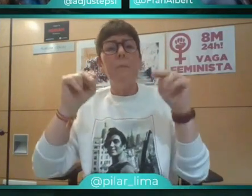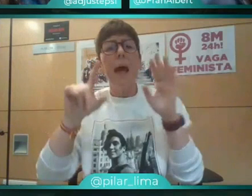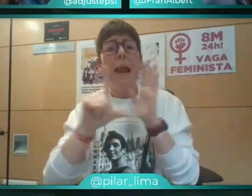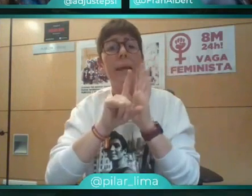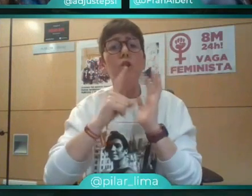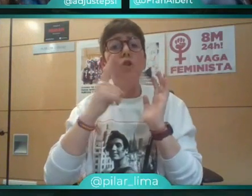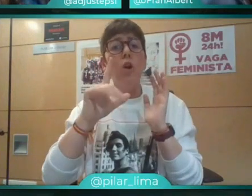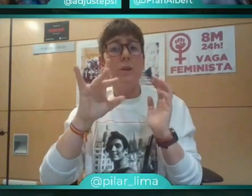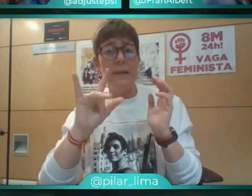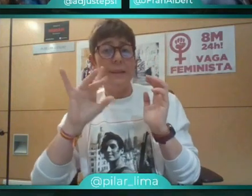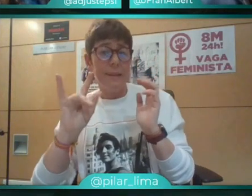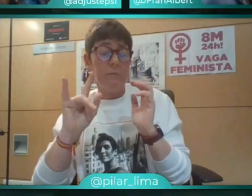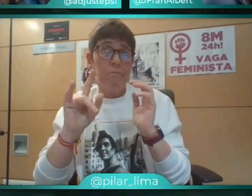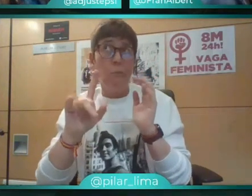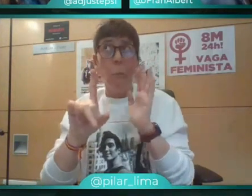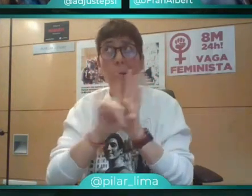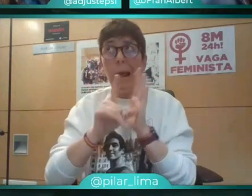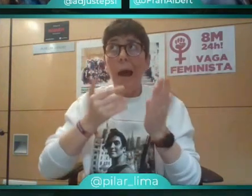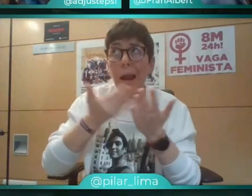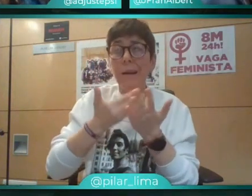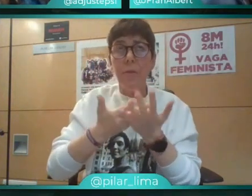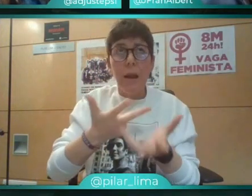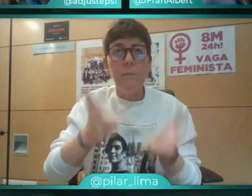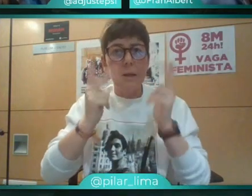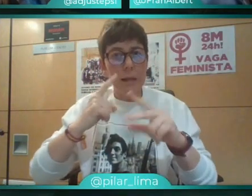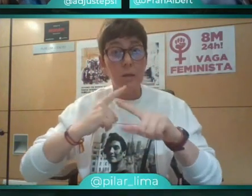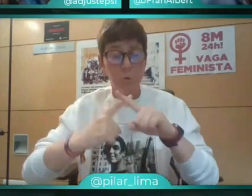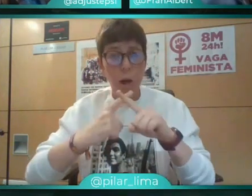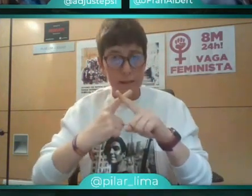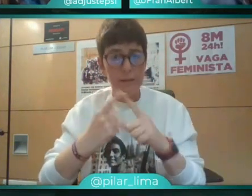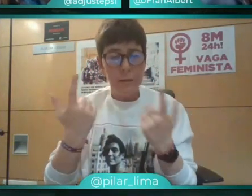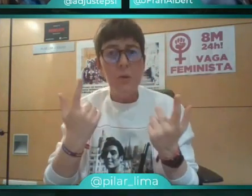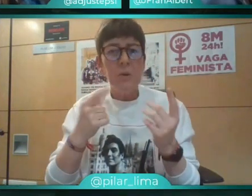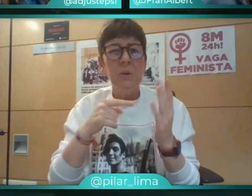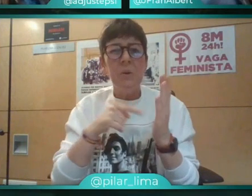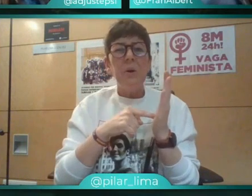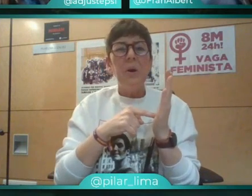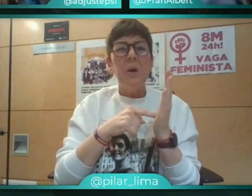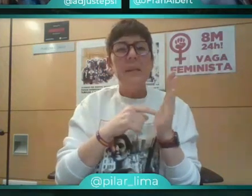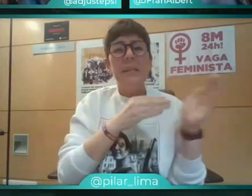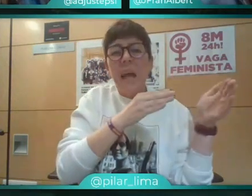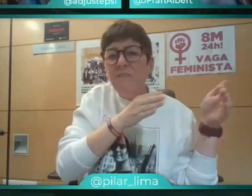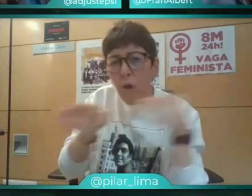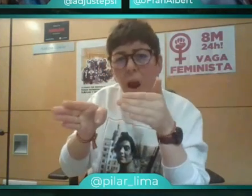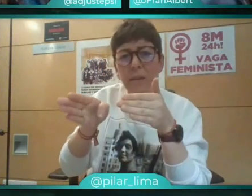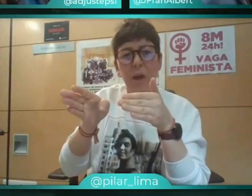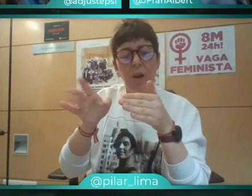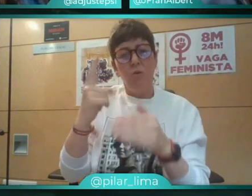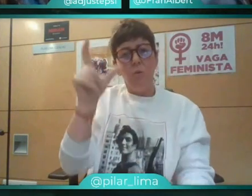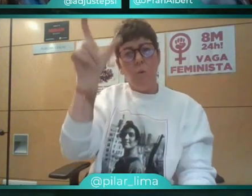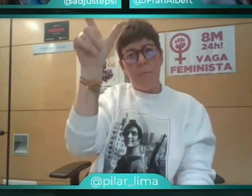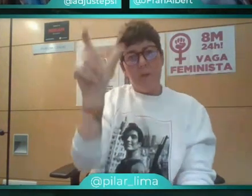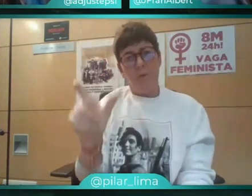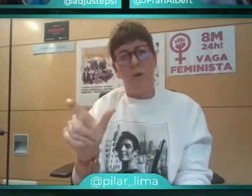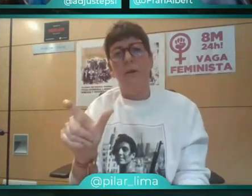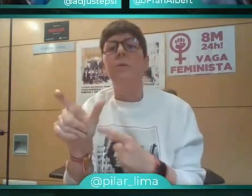este desprecio con el tema de la ley solo sí es Sí una ley de la garantía integral de la libertad sexual